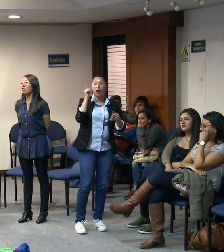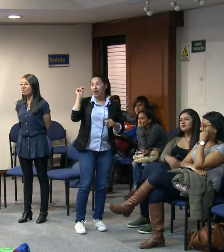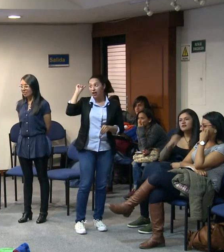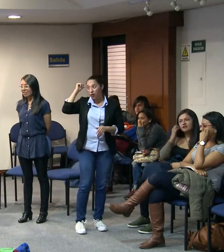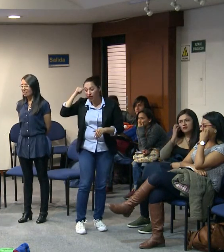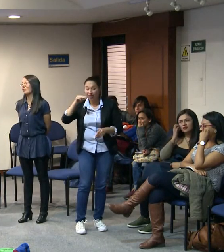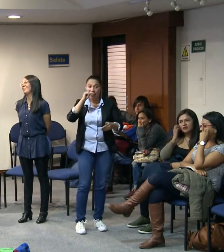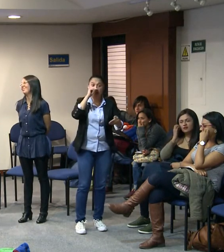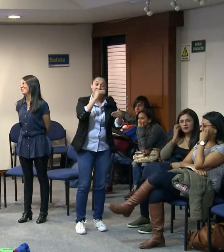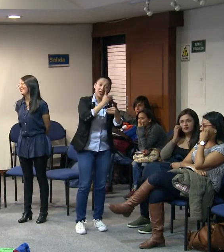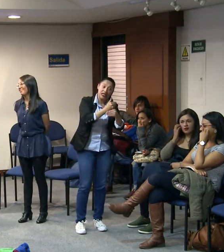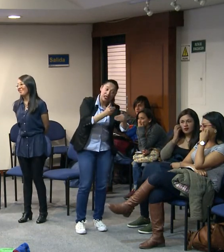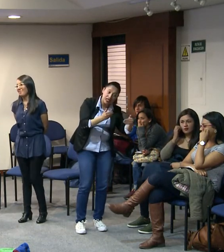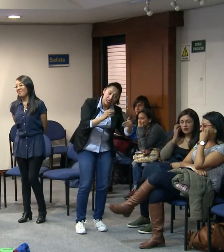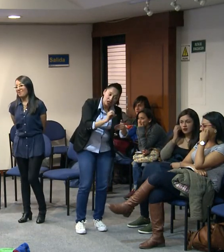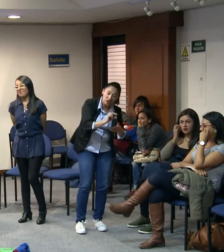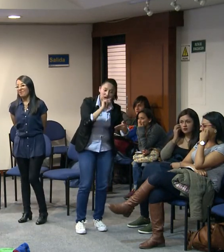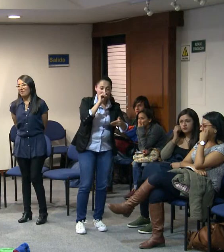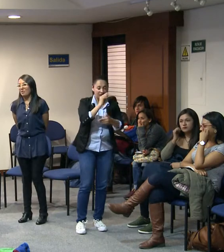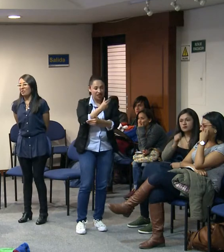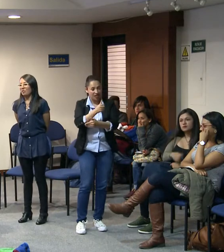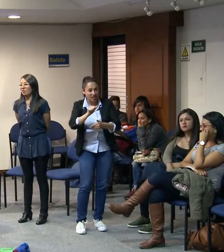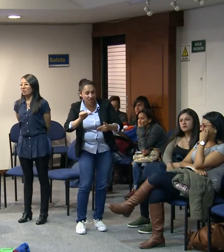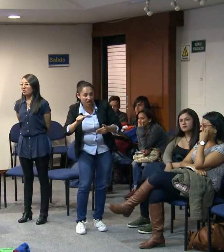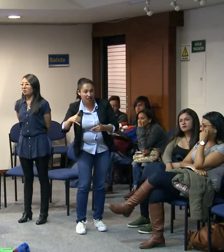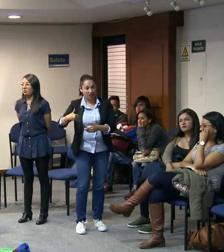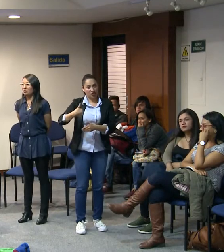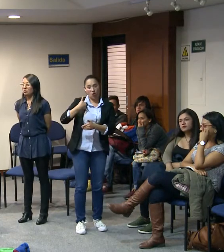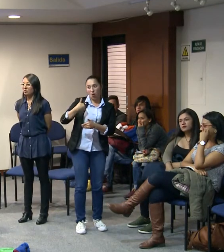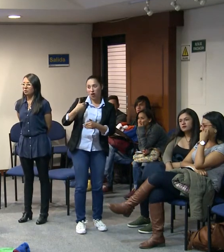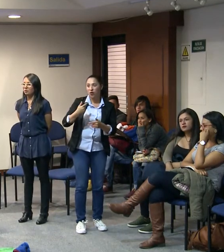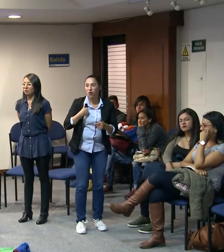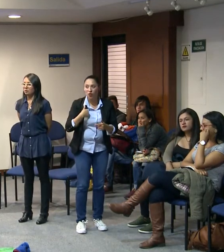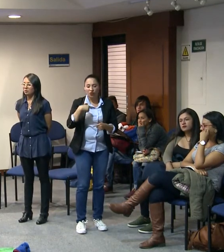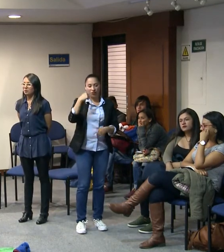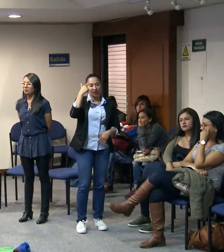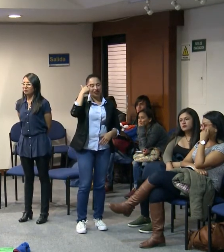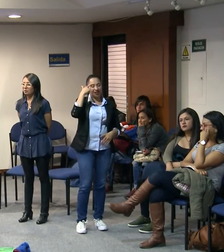Niños y adolescentes. Es importante porque para uno como espectador le queda la